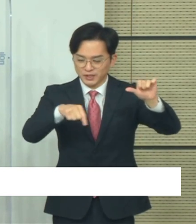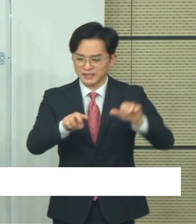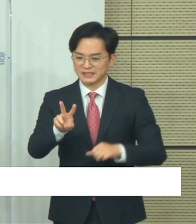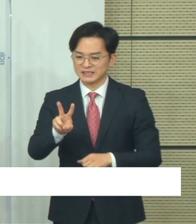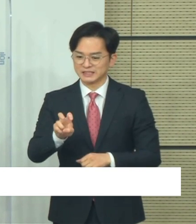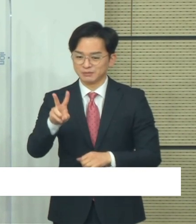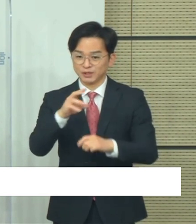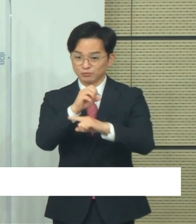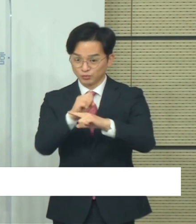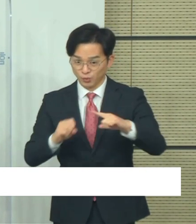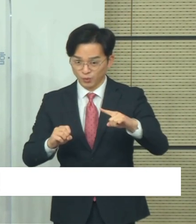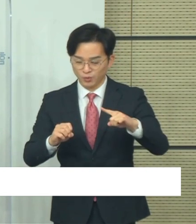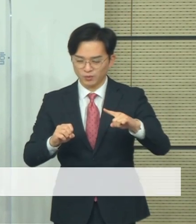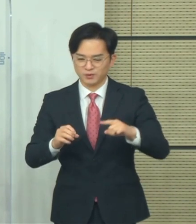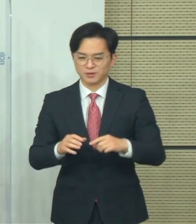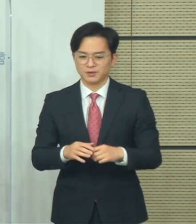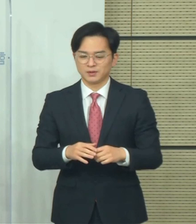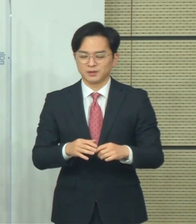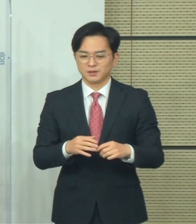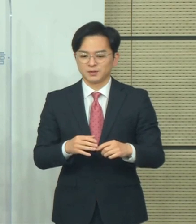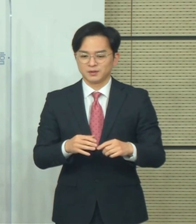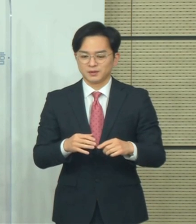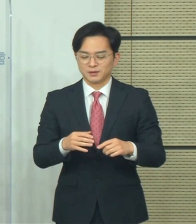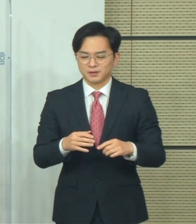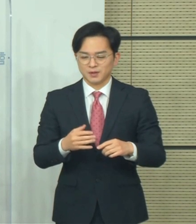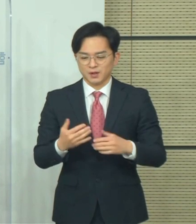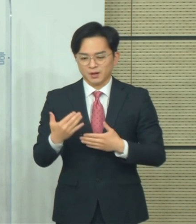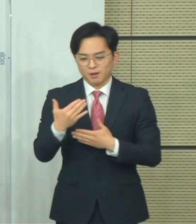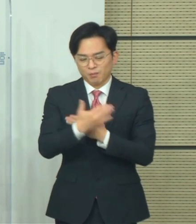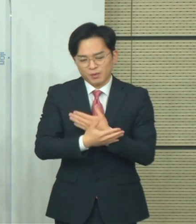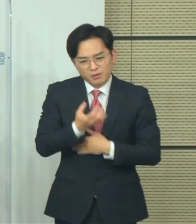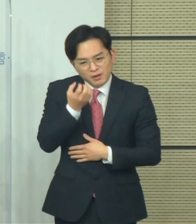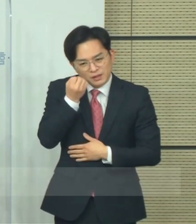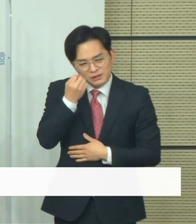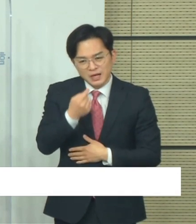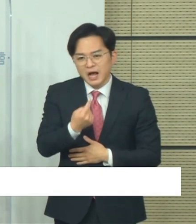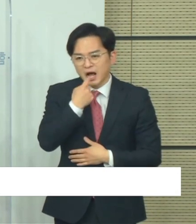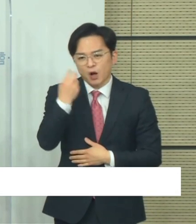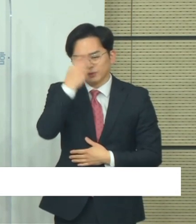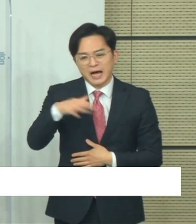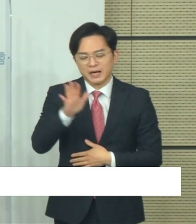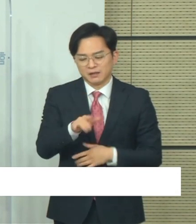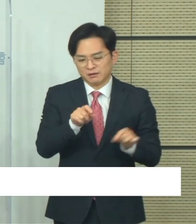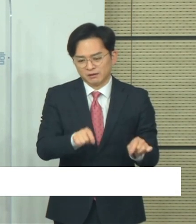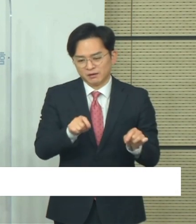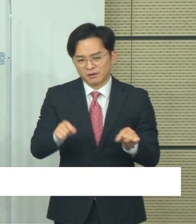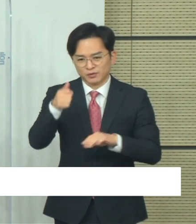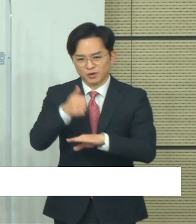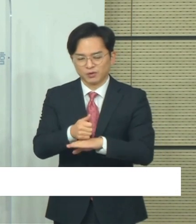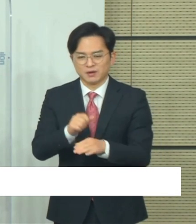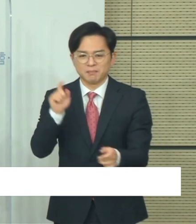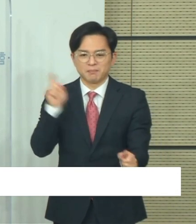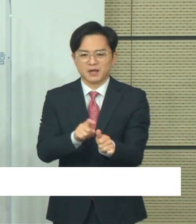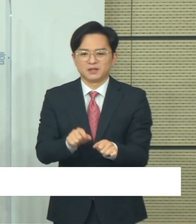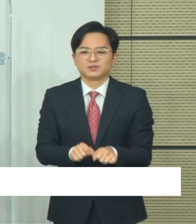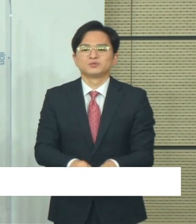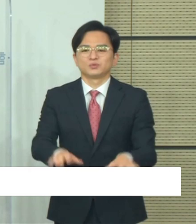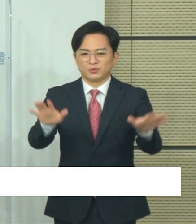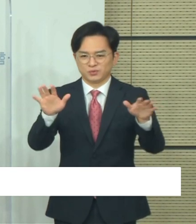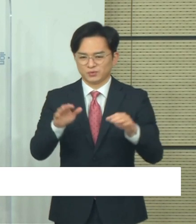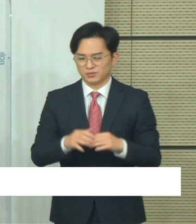확산된 것으로 추정하고 있습니다. 이에 정부는 수도권과 부산 지역의 유증상자에